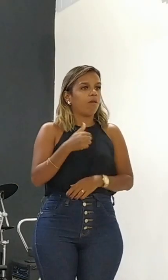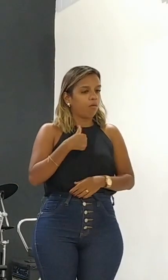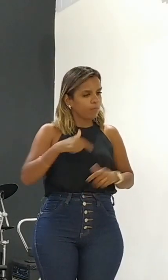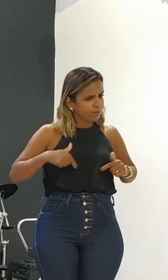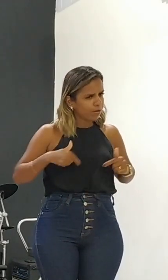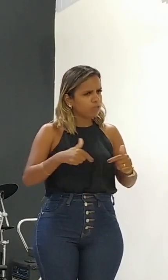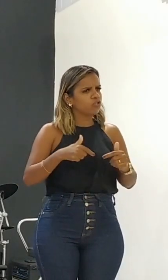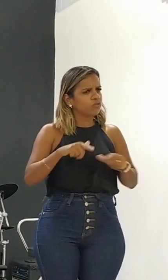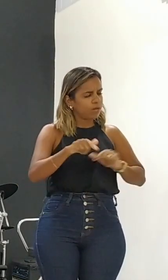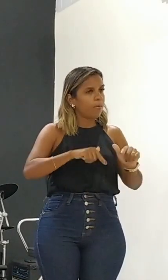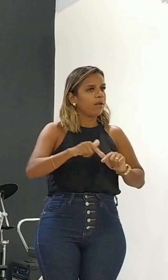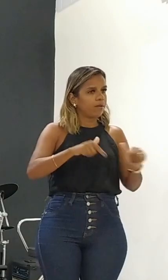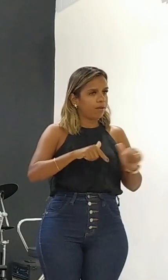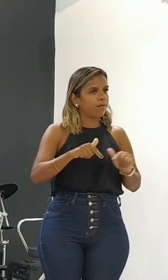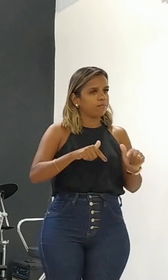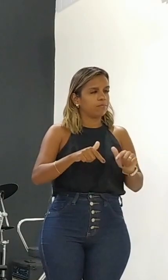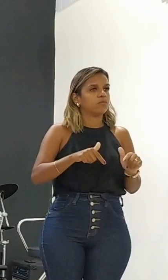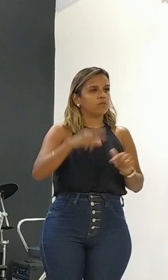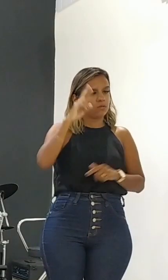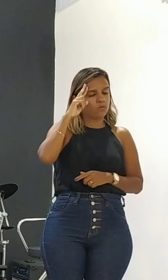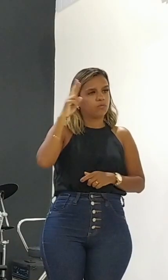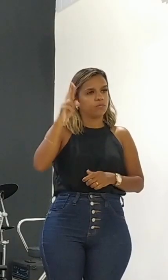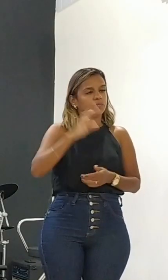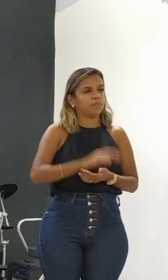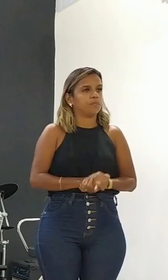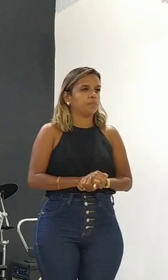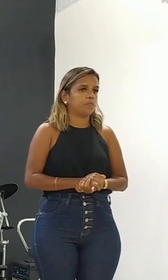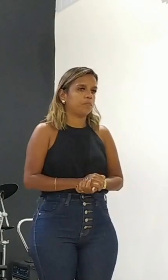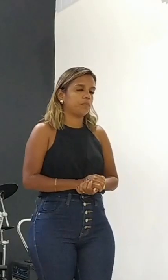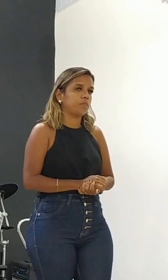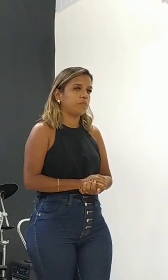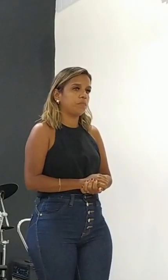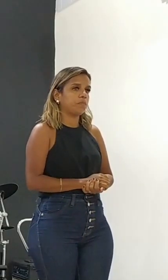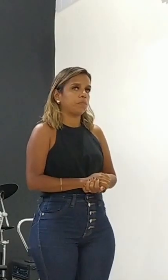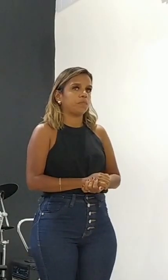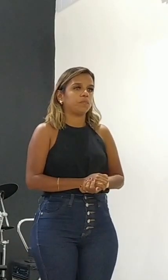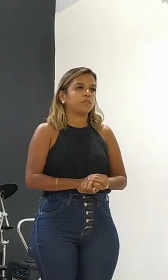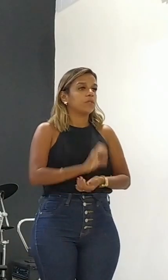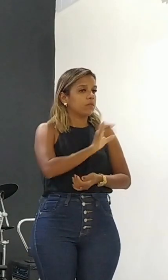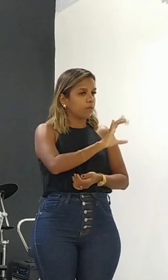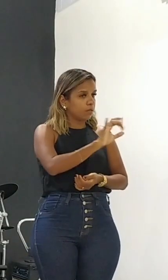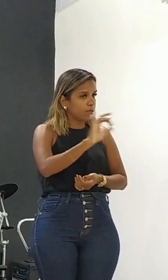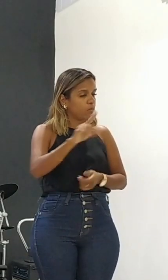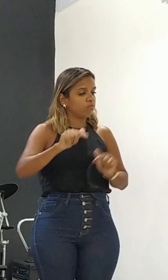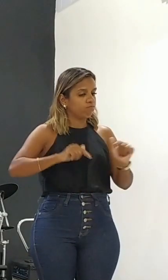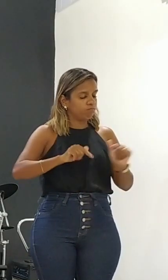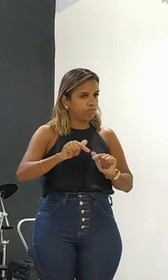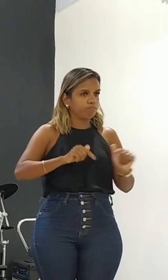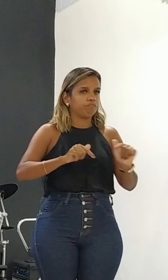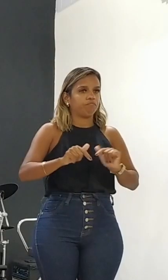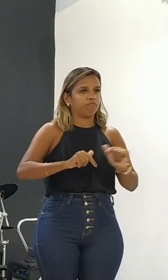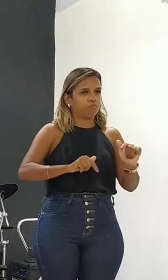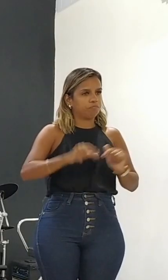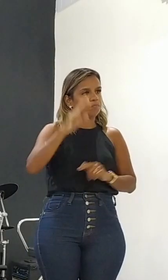você vai ver isso aí bem claro, cada um fazendo a sua parte.